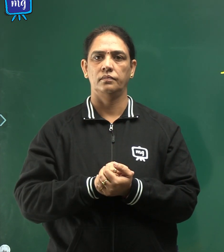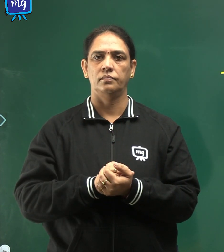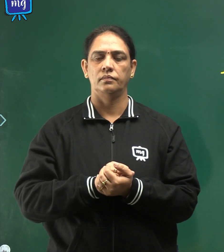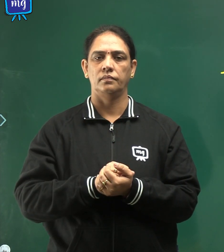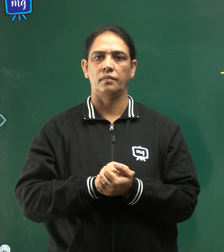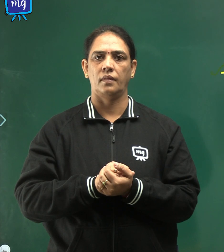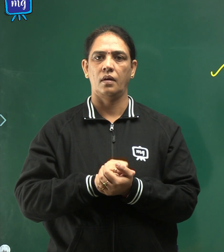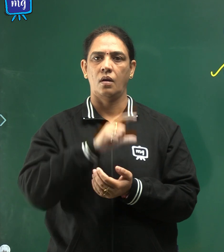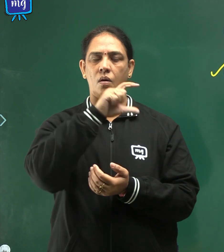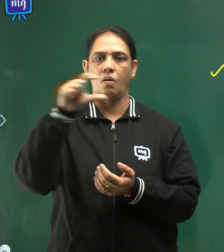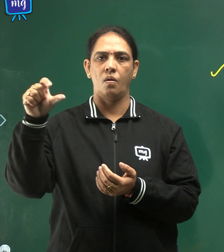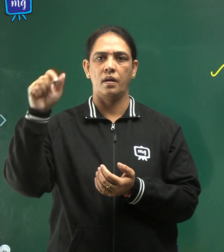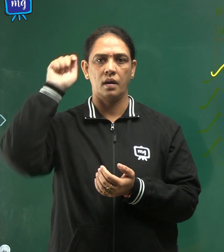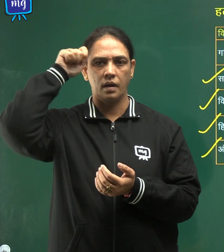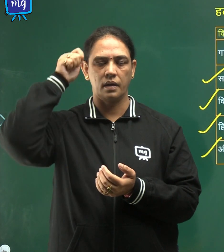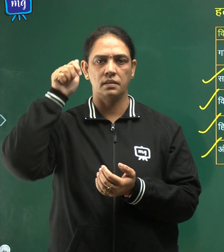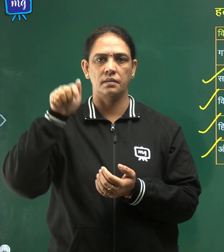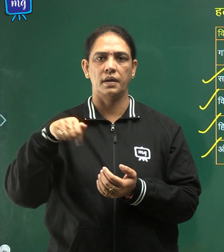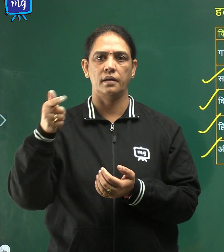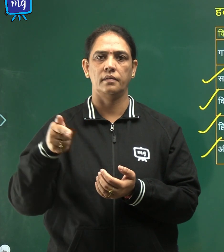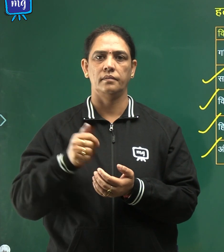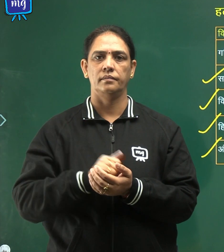व अंग्रेजी में